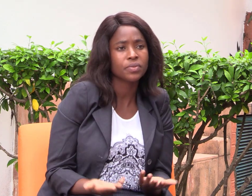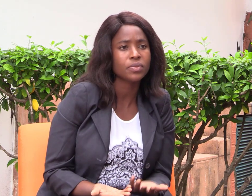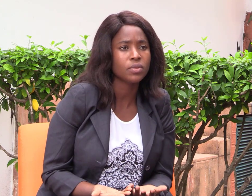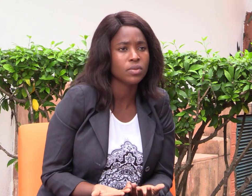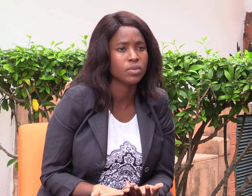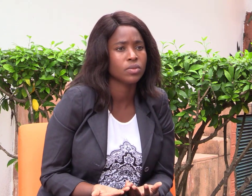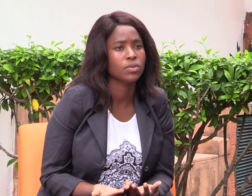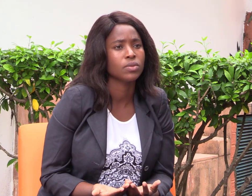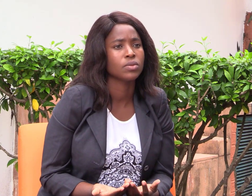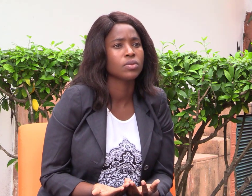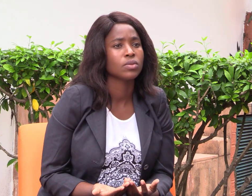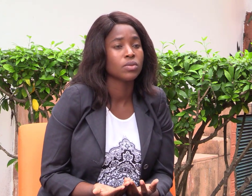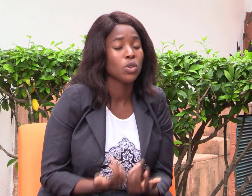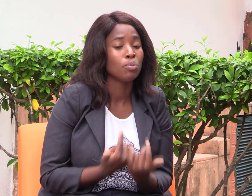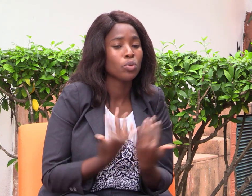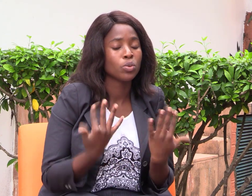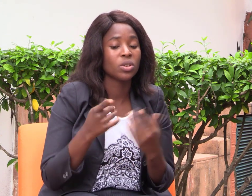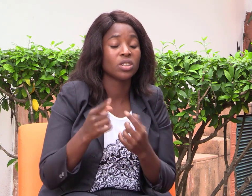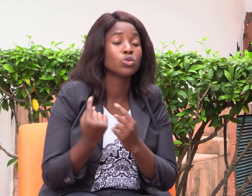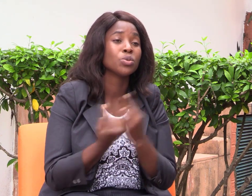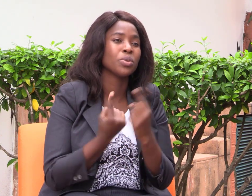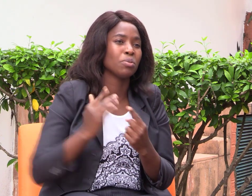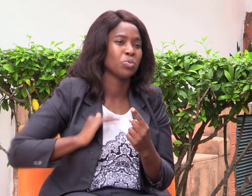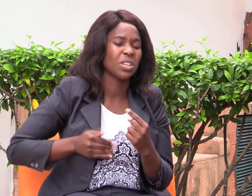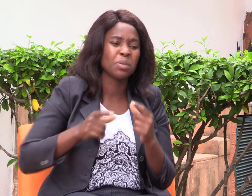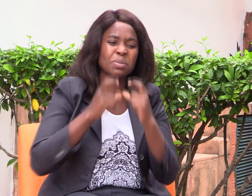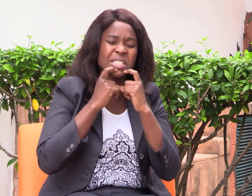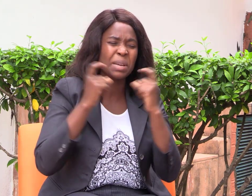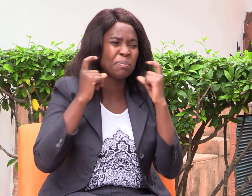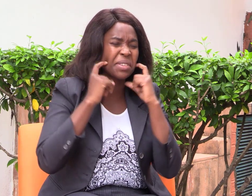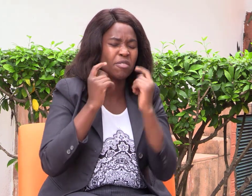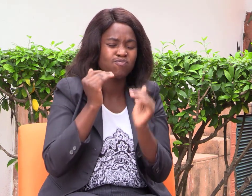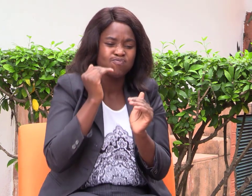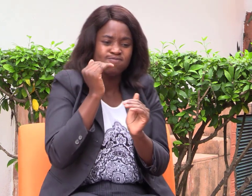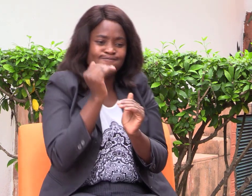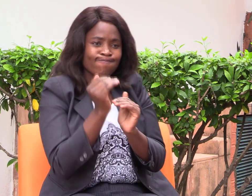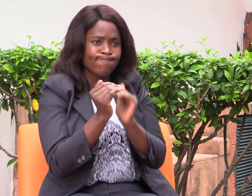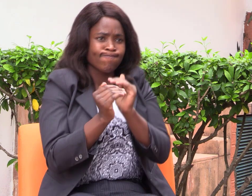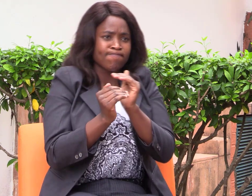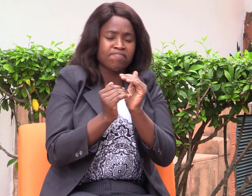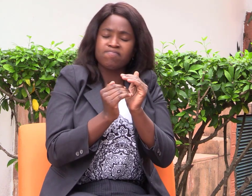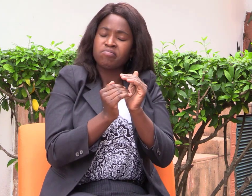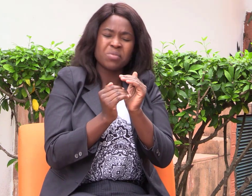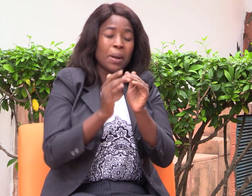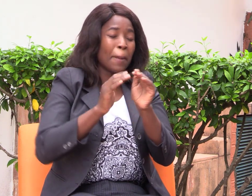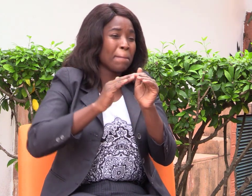como algo para poder levantar com a sua vida e ela acaba desistindo. E eu acho que